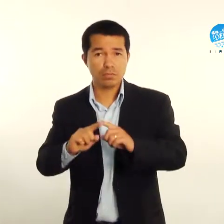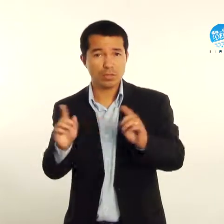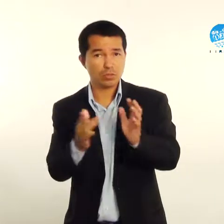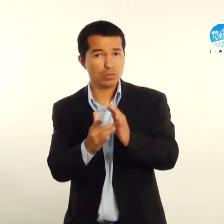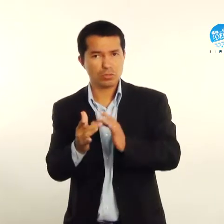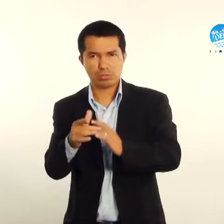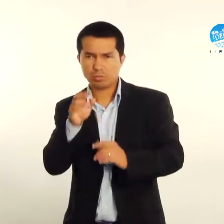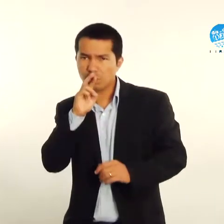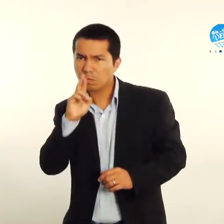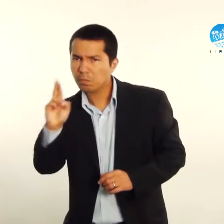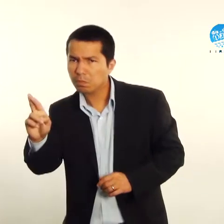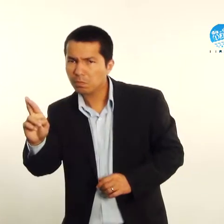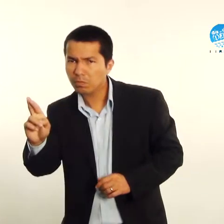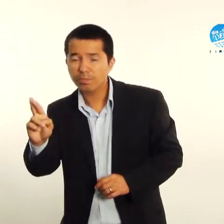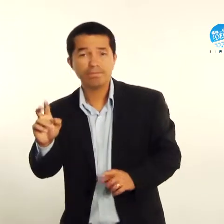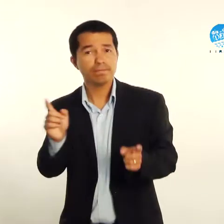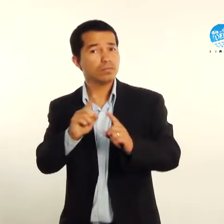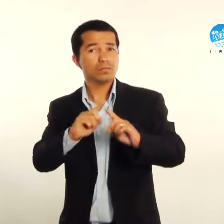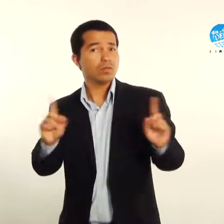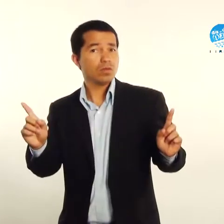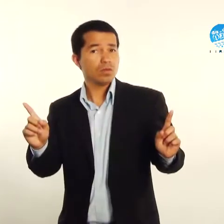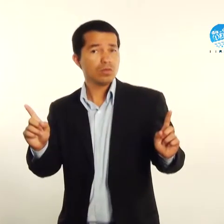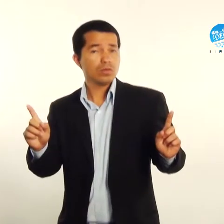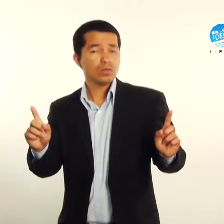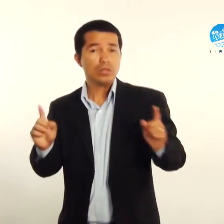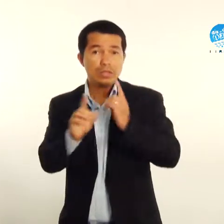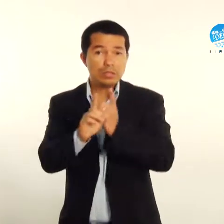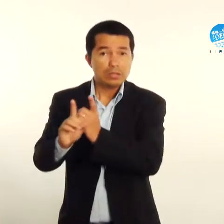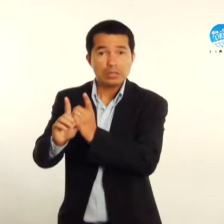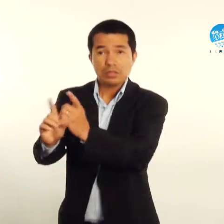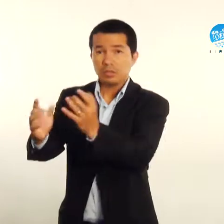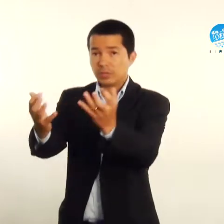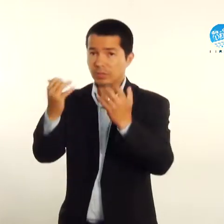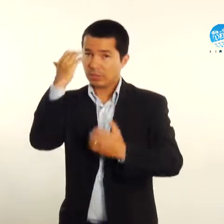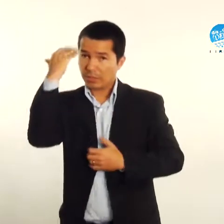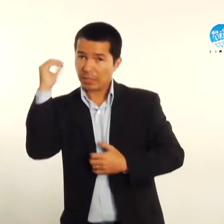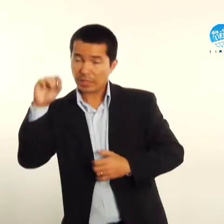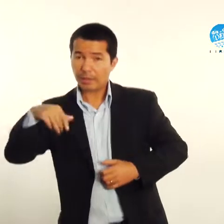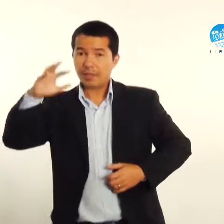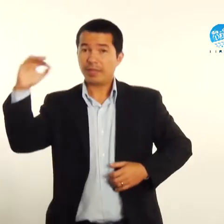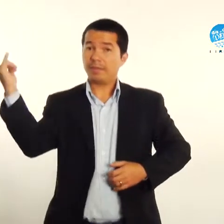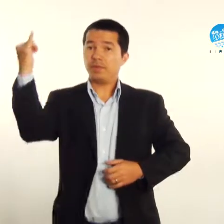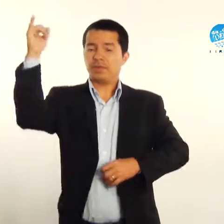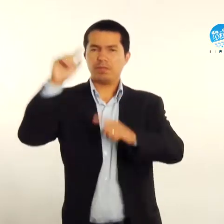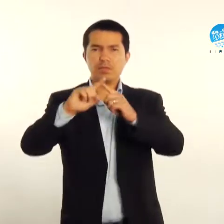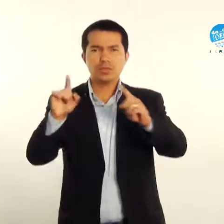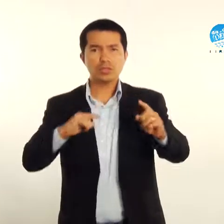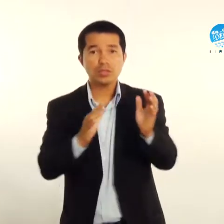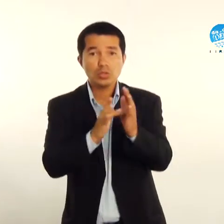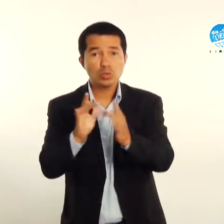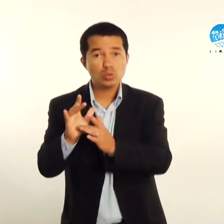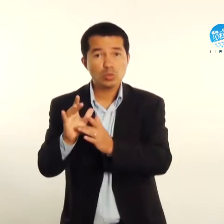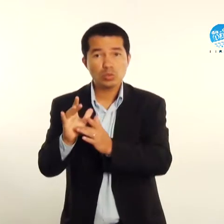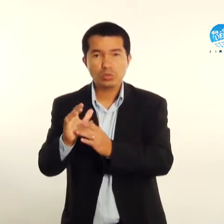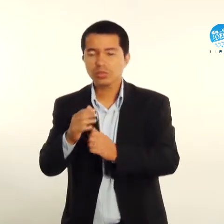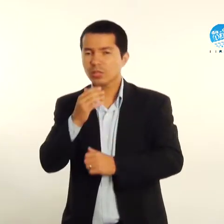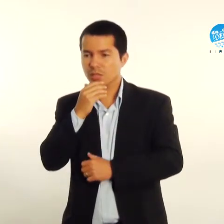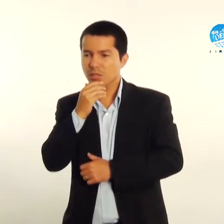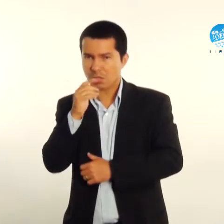E interessante que Jesus não respondeu nada do que eles estavam esperando que ele respondesse. Jesus simplesmente colocou